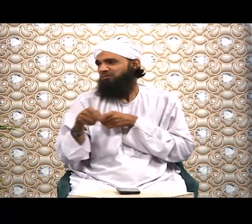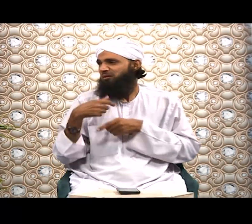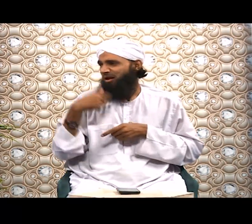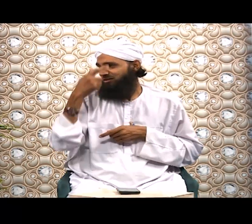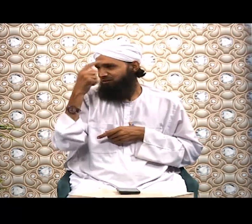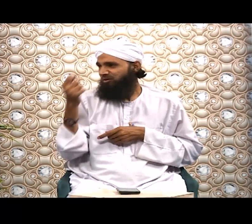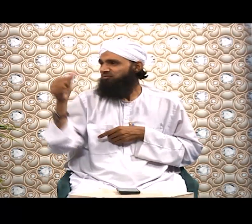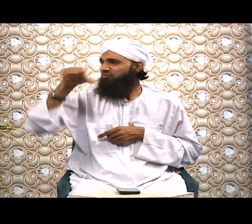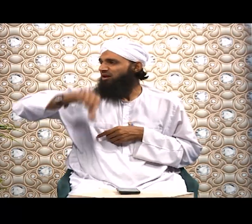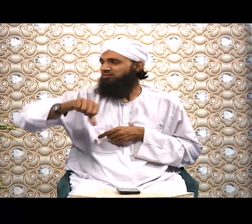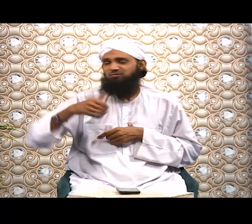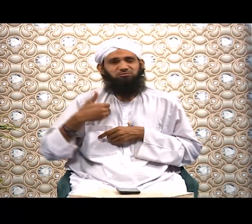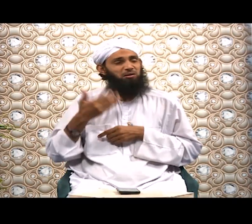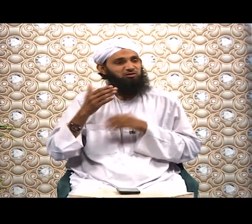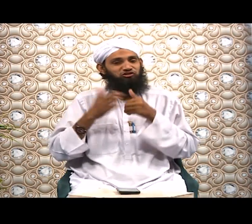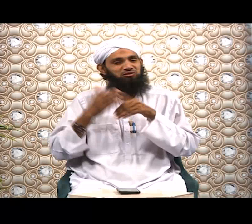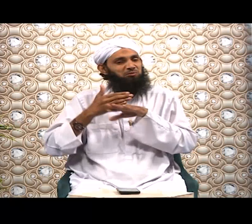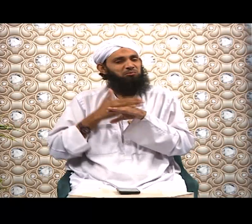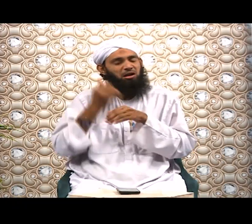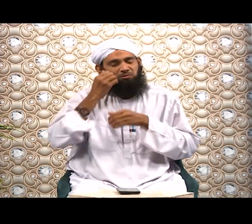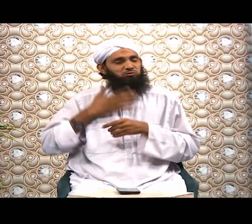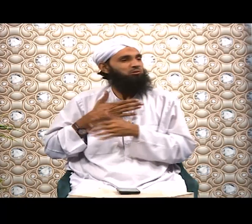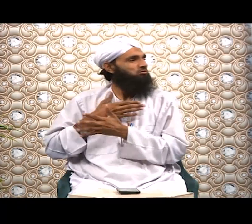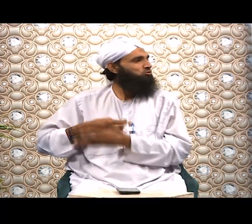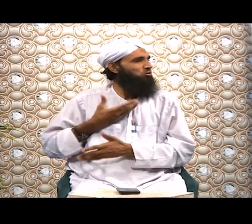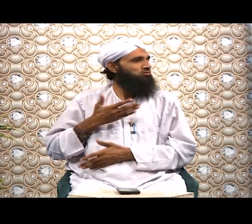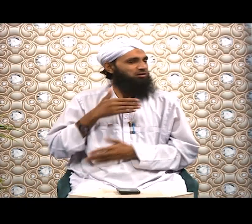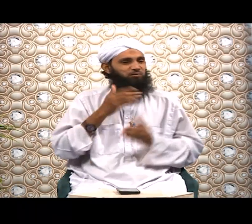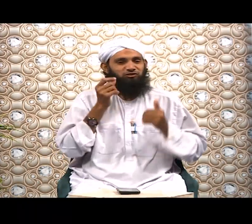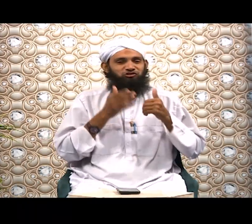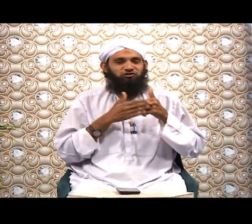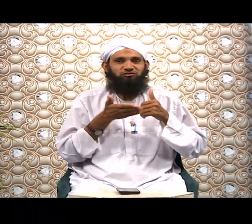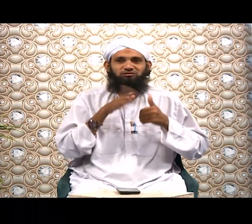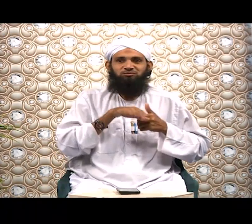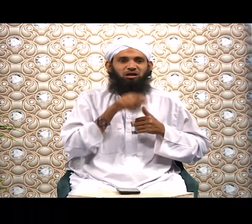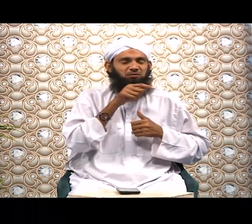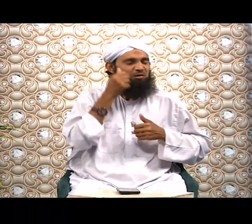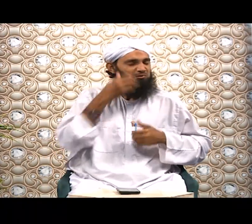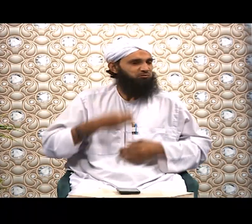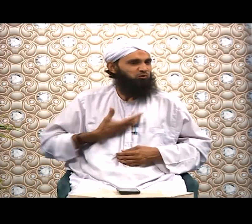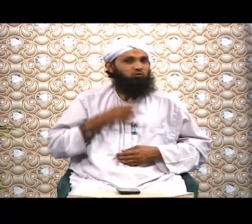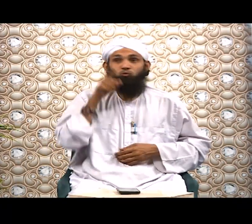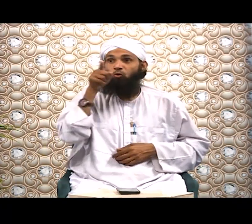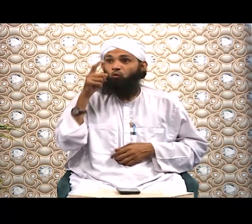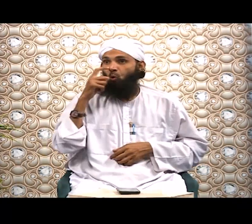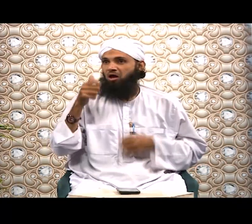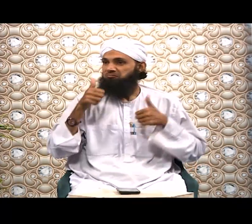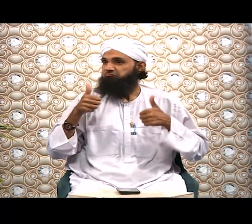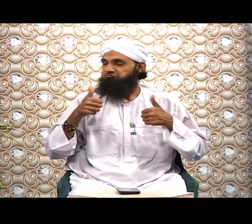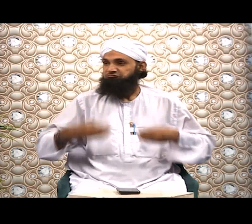ہی بدقسمت کہ نہ میکے میں سکھ نصیب ہوا، نہ سسرال میں ہی کچھ دیکھا۔ فلاں کو دیکھو عیش و آرام میں زندگی بسر کر رہی ہے